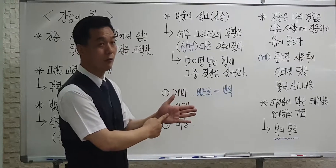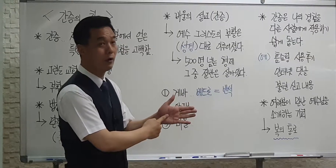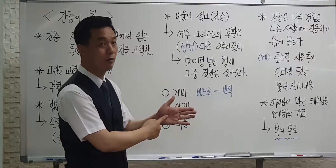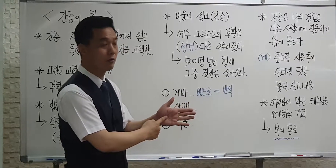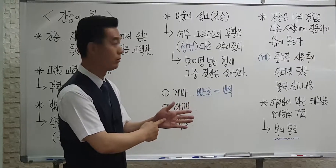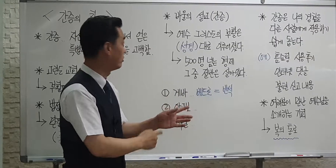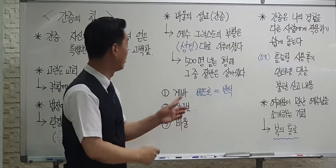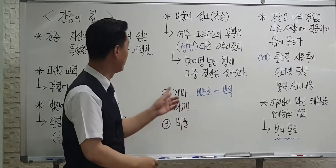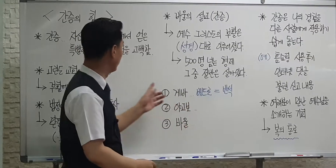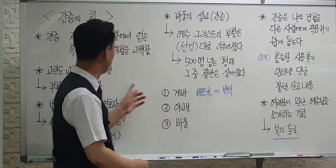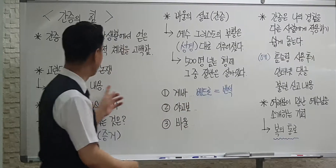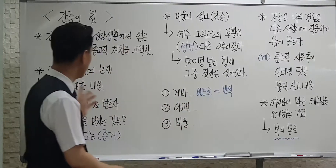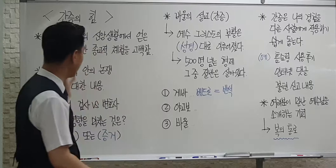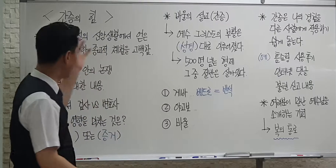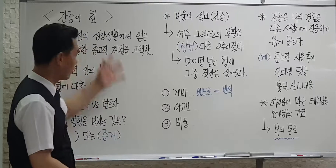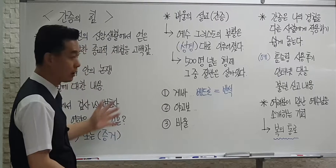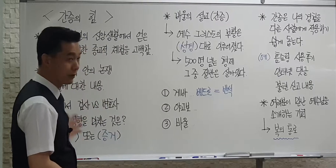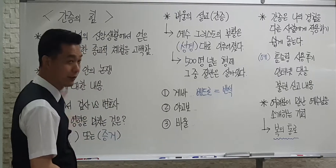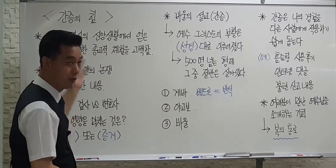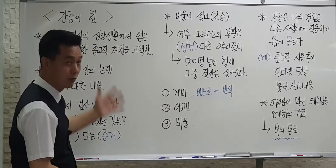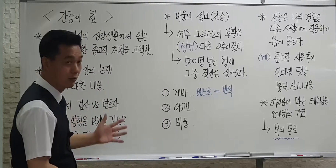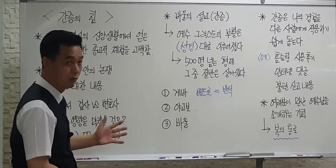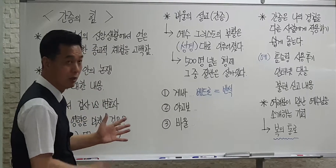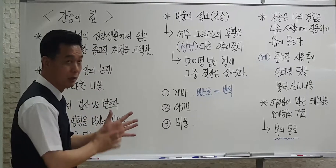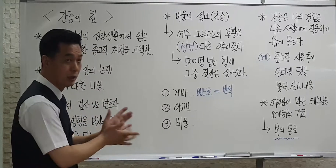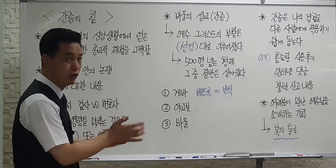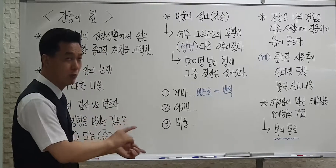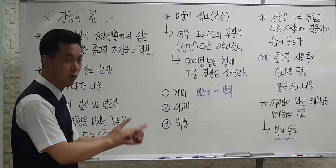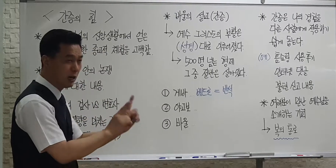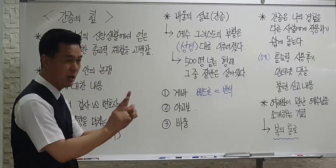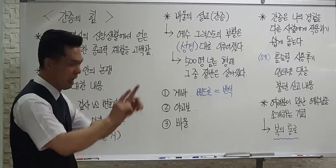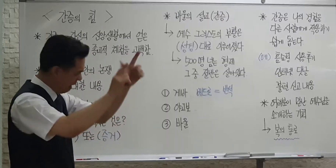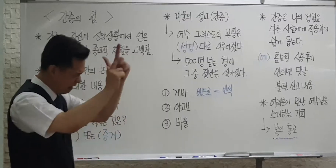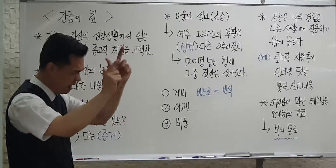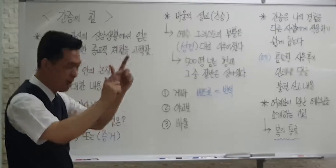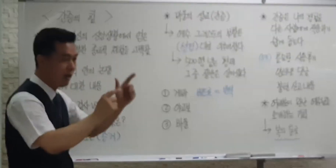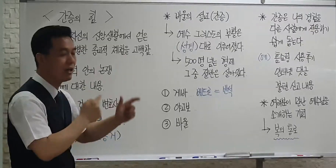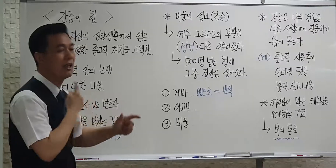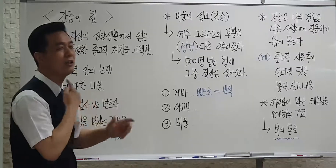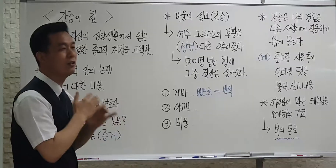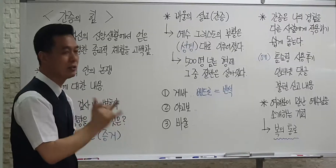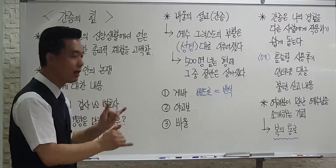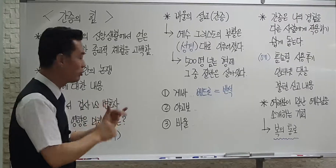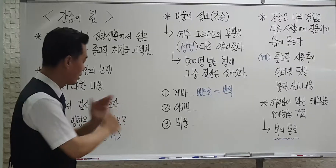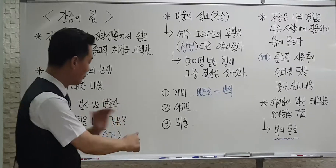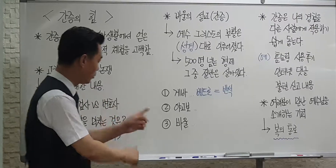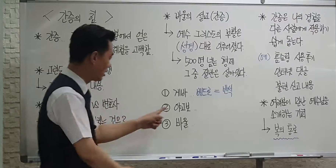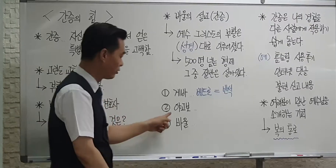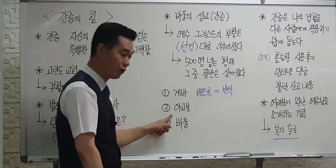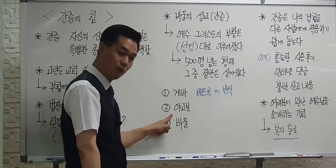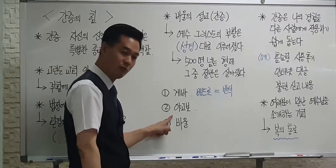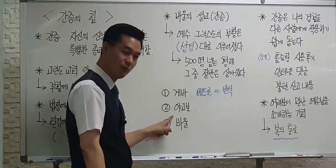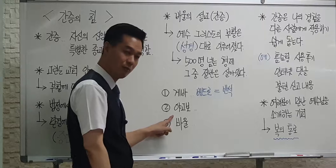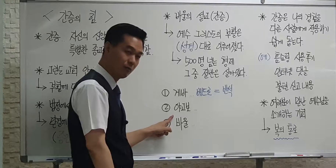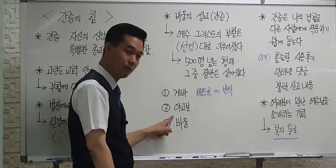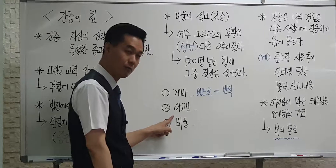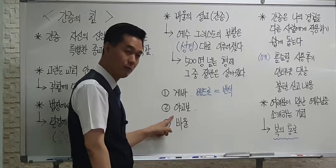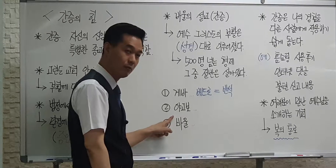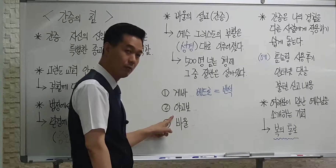왜요? 무슨 얘기가 계속 나왔어요? 예수님 부활? 아니야. 했던 사람 중에 대표자거든요.